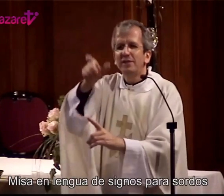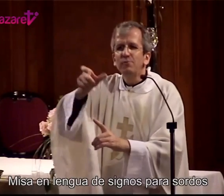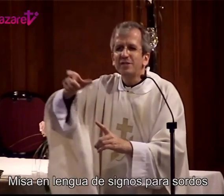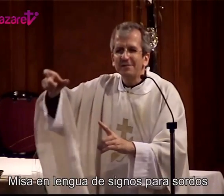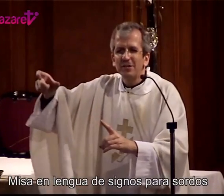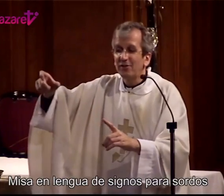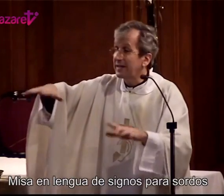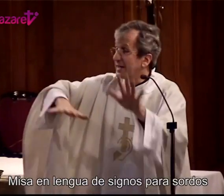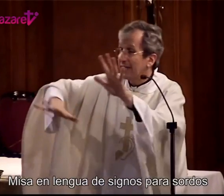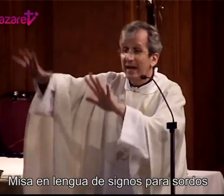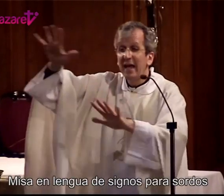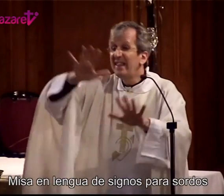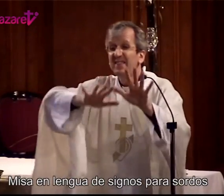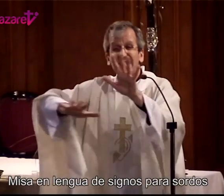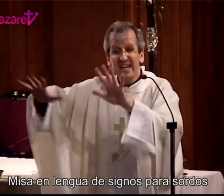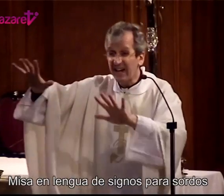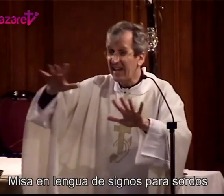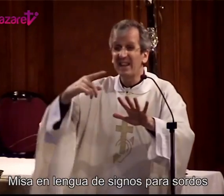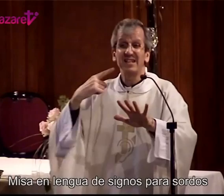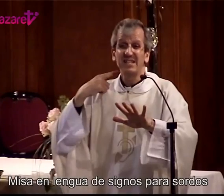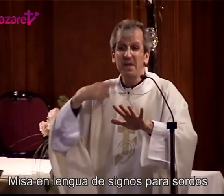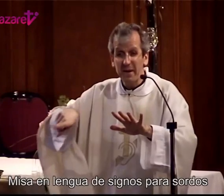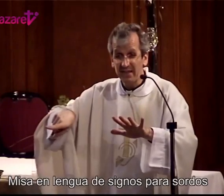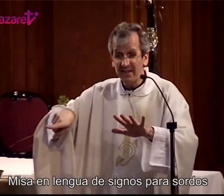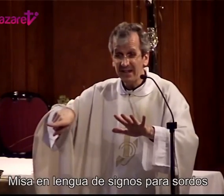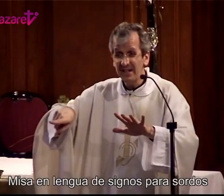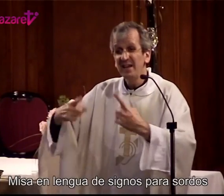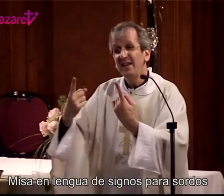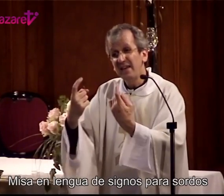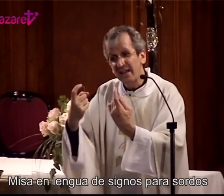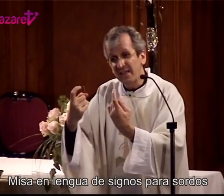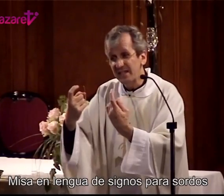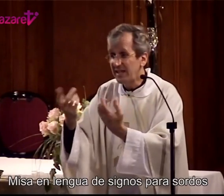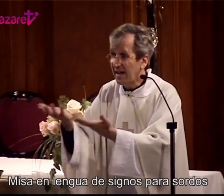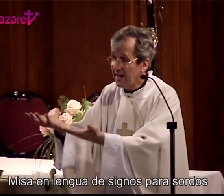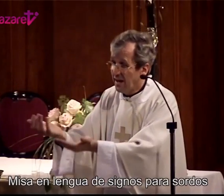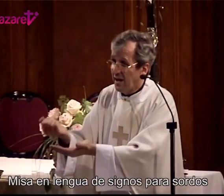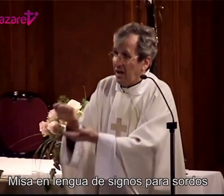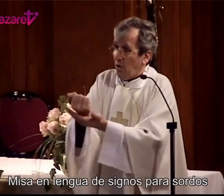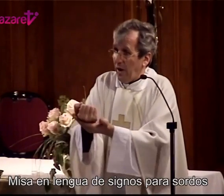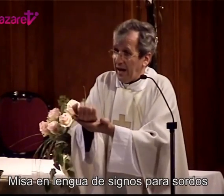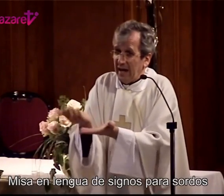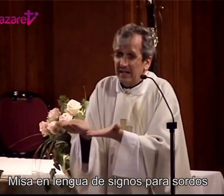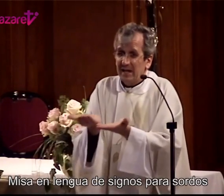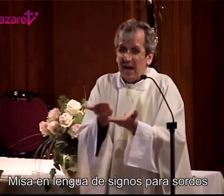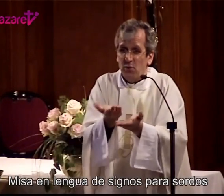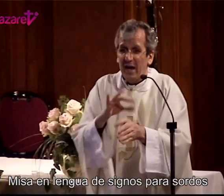muchas personas que están descarriadas y perdidas y que necesitan cogerlas,